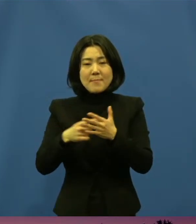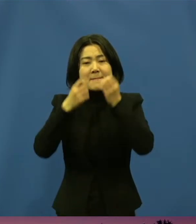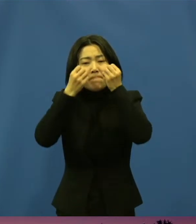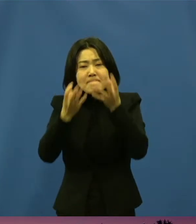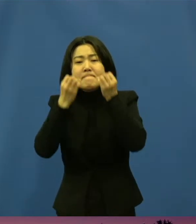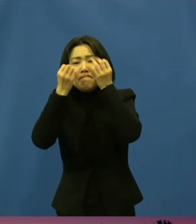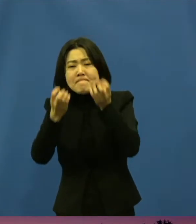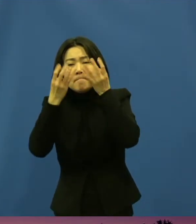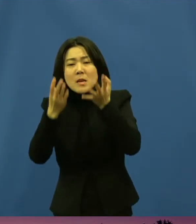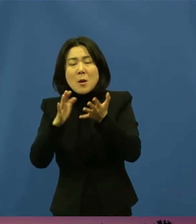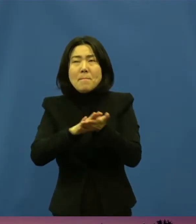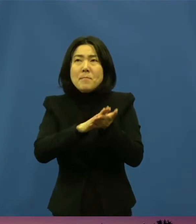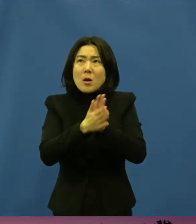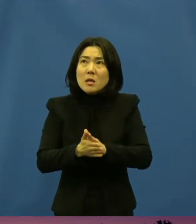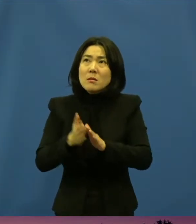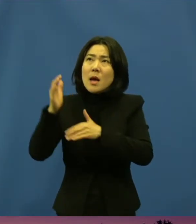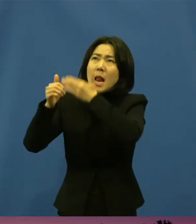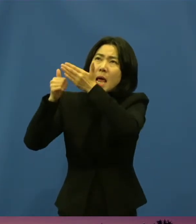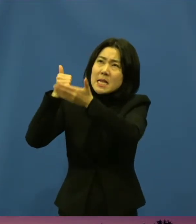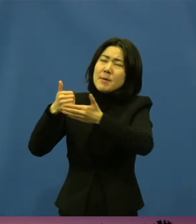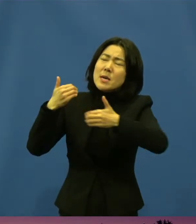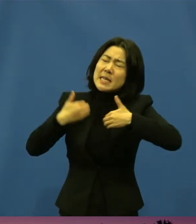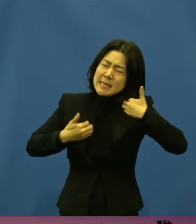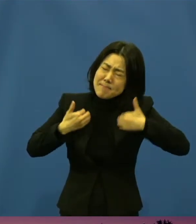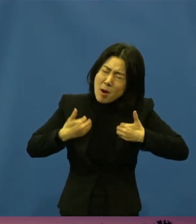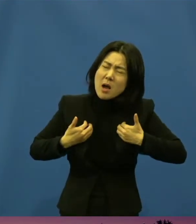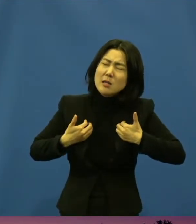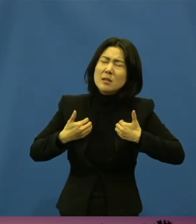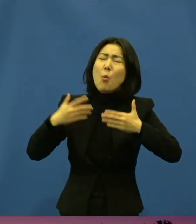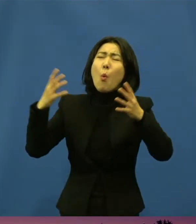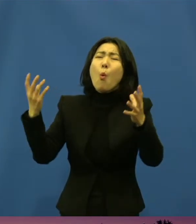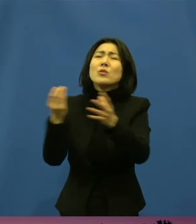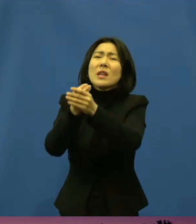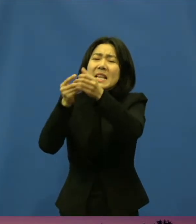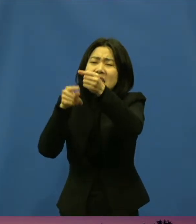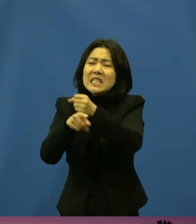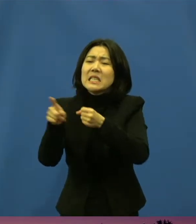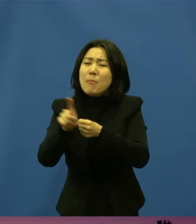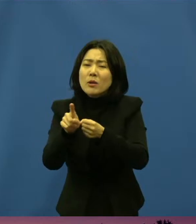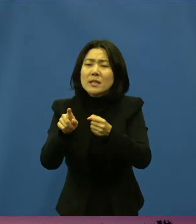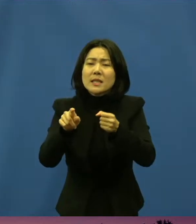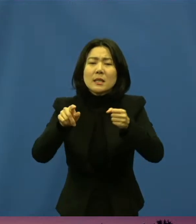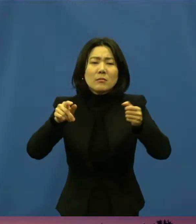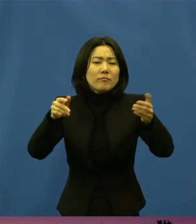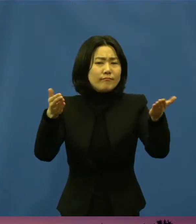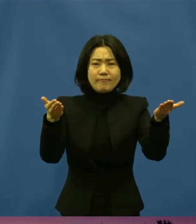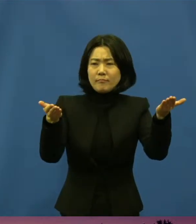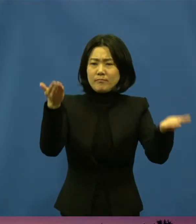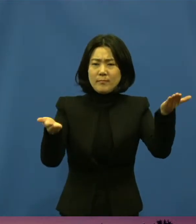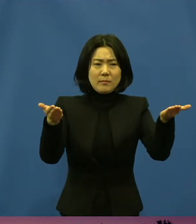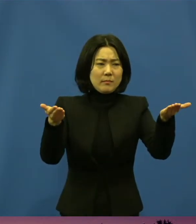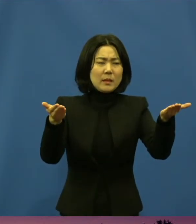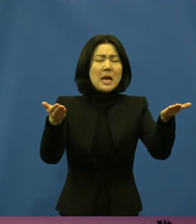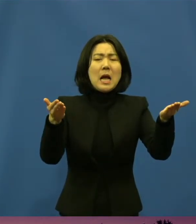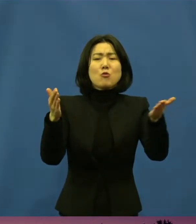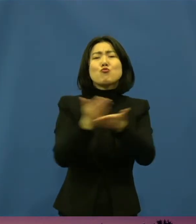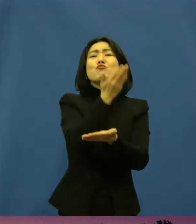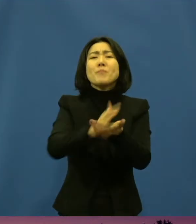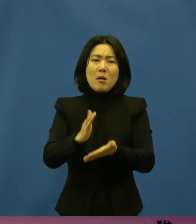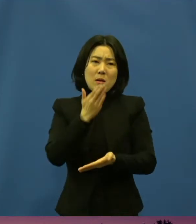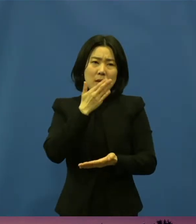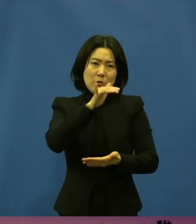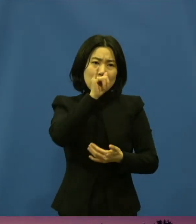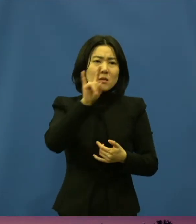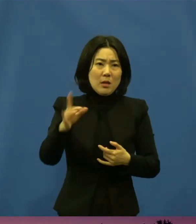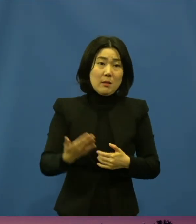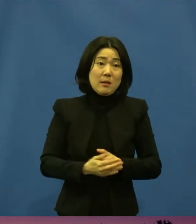받아 하나님의 선하시고 기뻐하시고 온전하신 뜻이 무엇인지 분별하도록 하라. 이 세대를 본받지 말라. 이